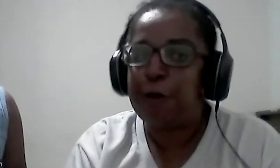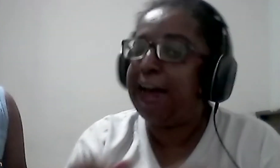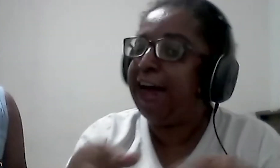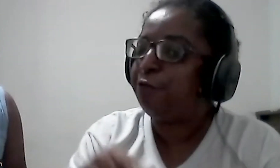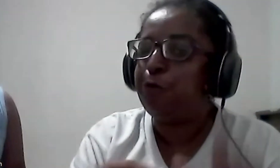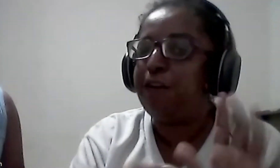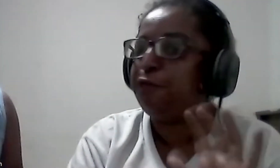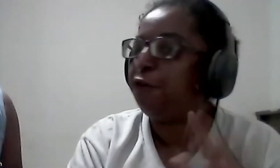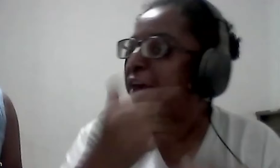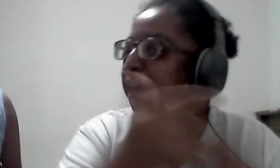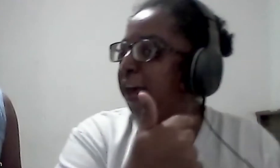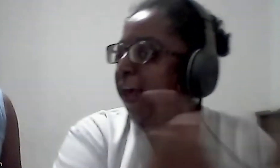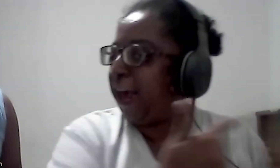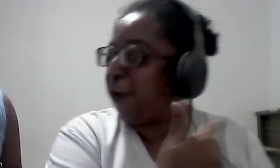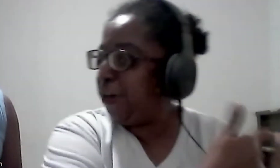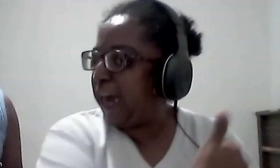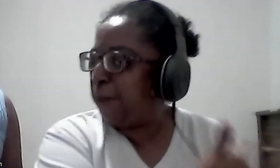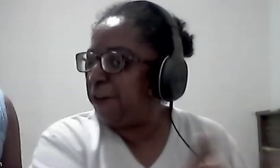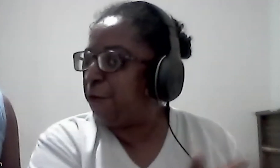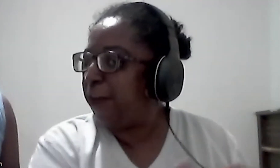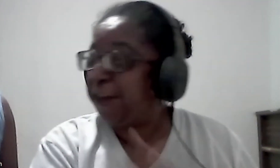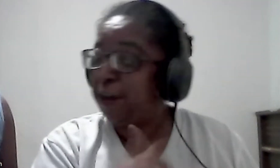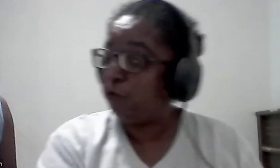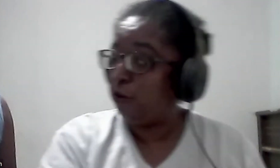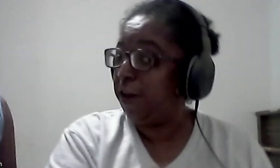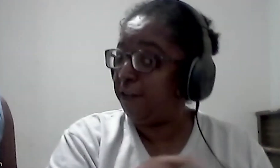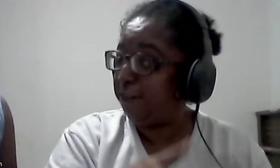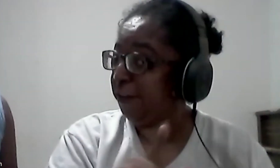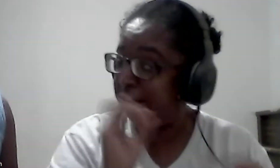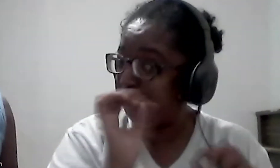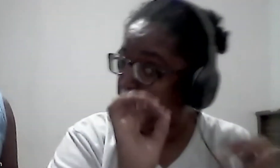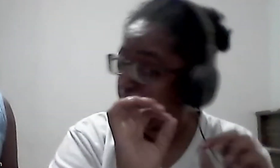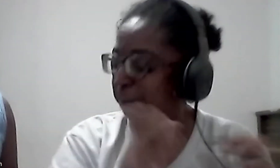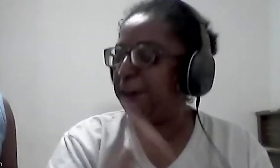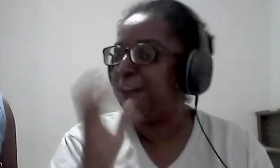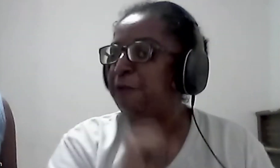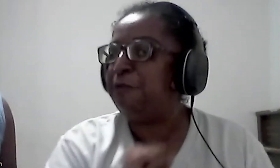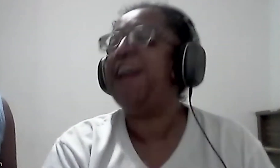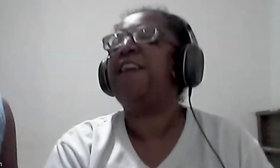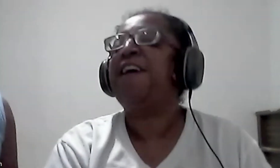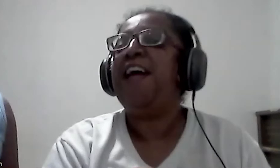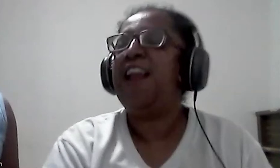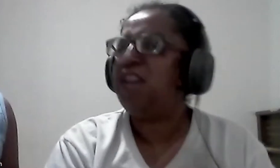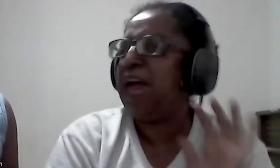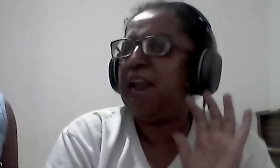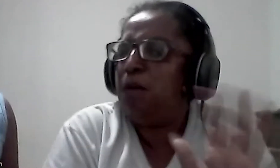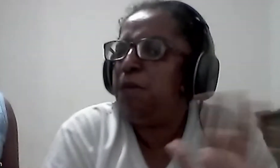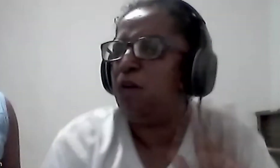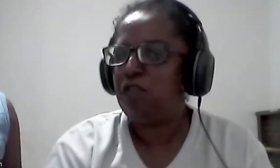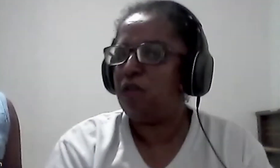A surda foi com o intérprete do lado e eu só olhando assim, né? Pegando a conversa. Ela não me mostrou, ela